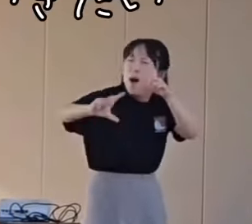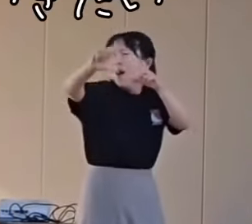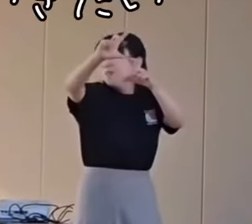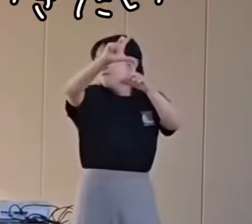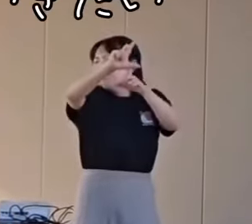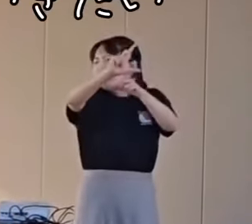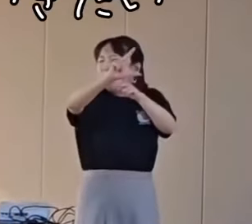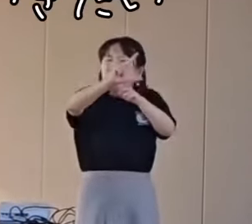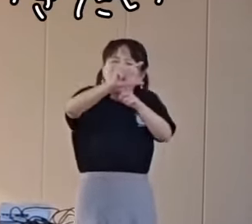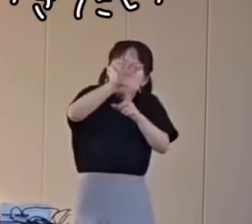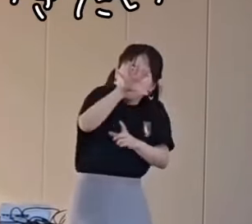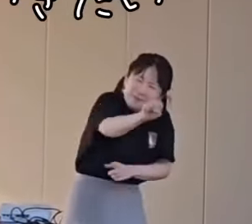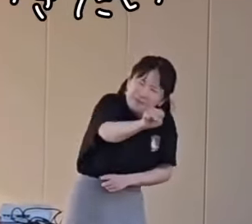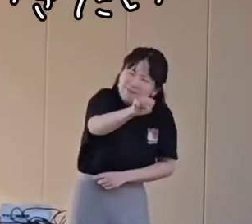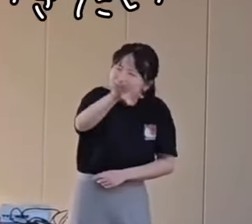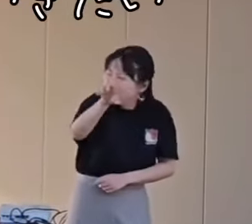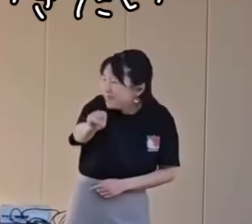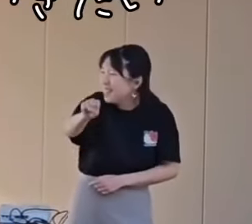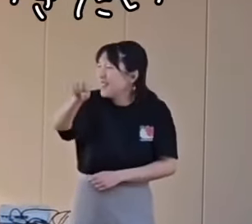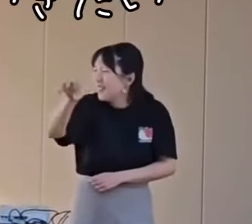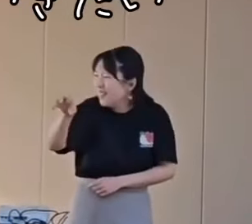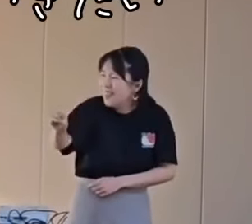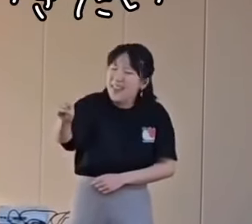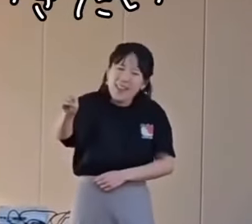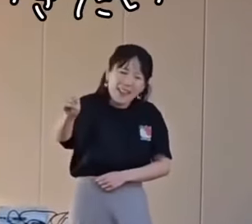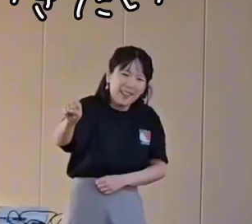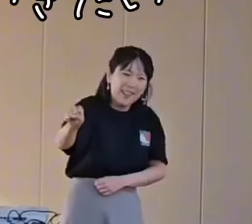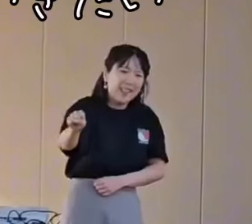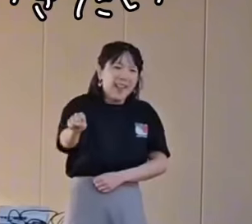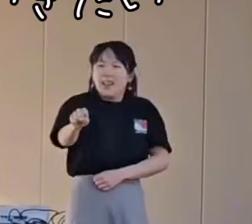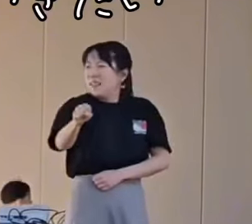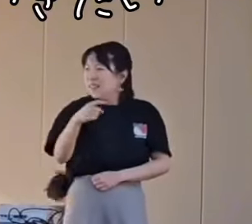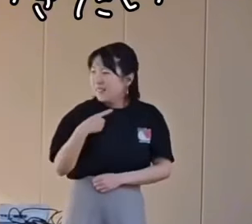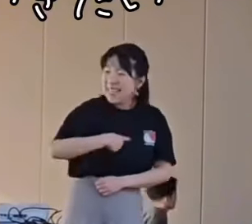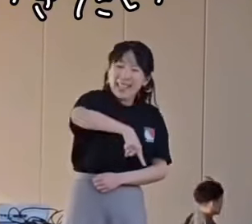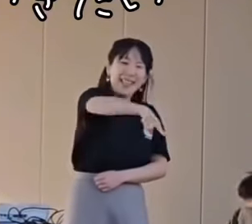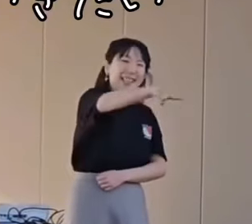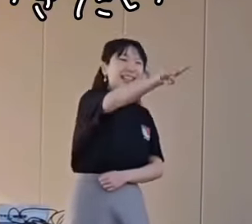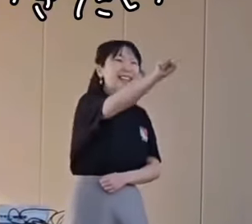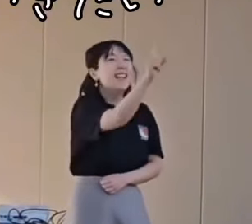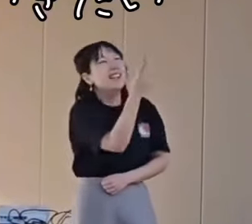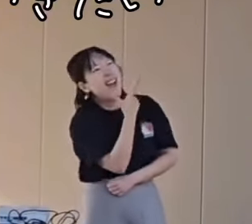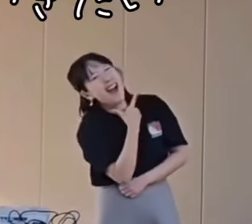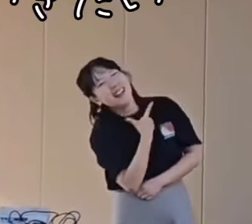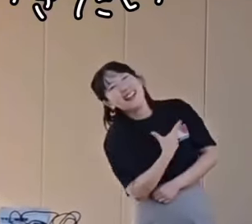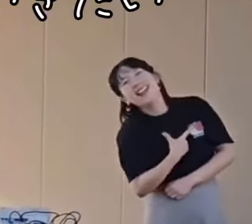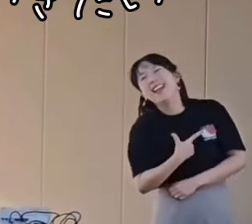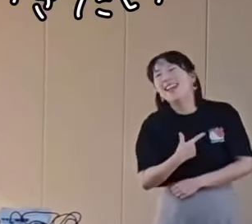ともっと見つけて行き